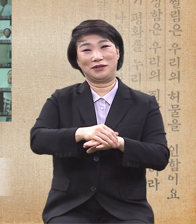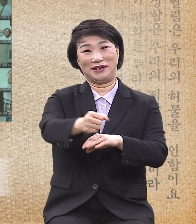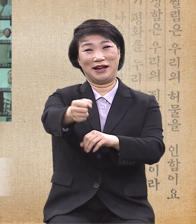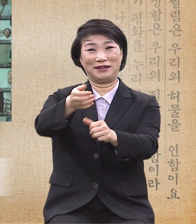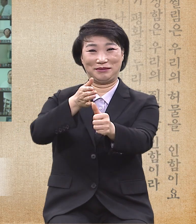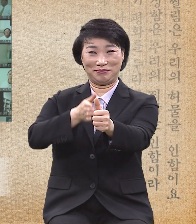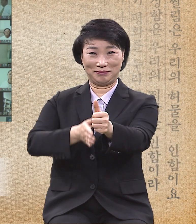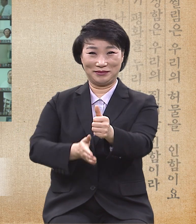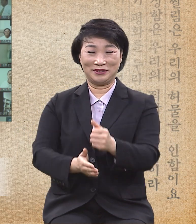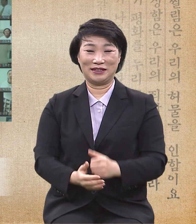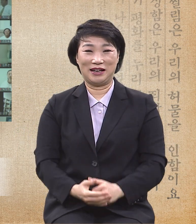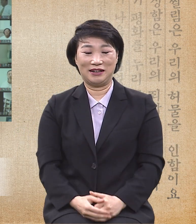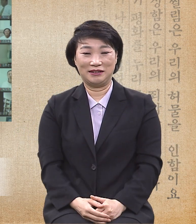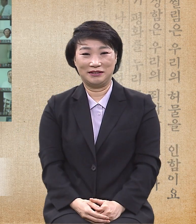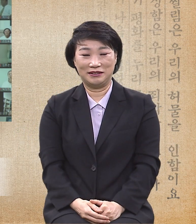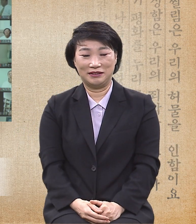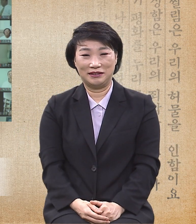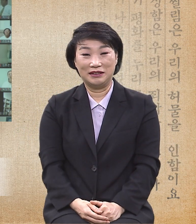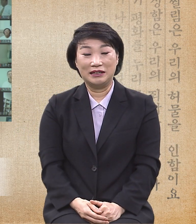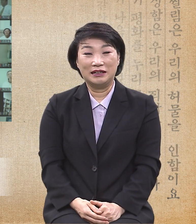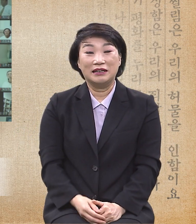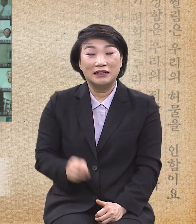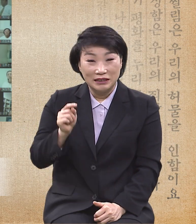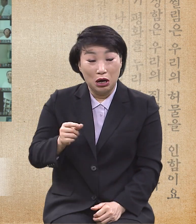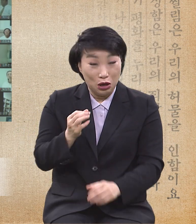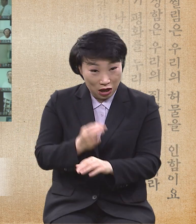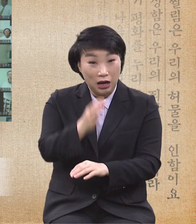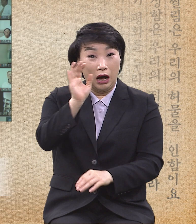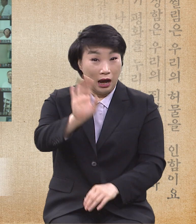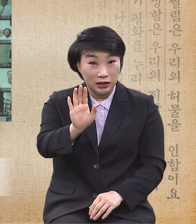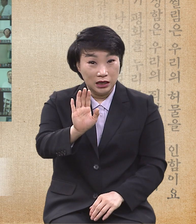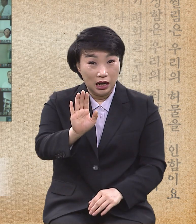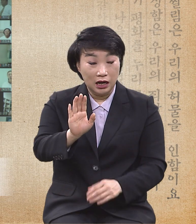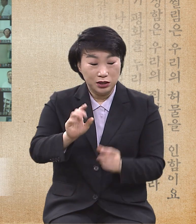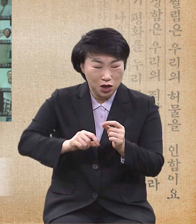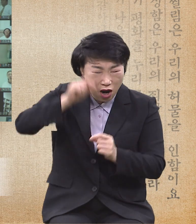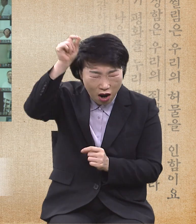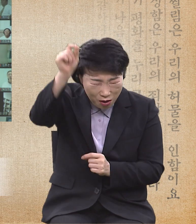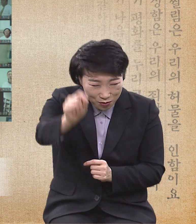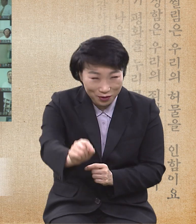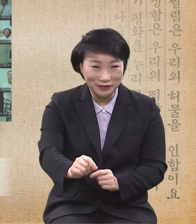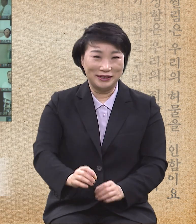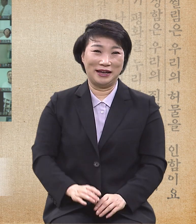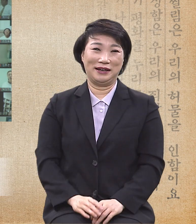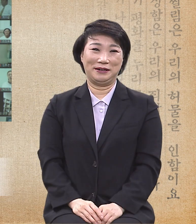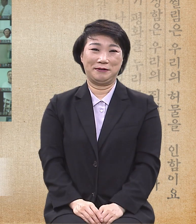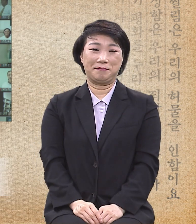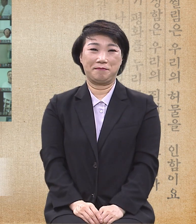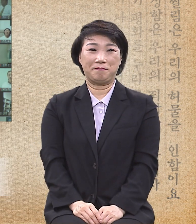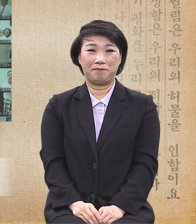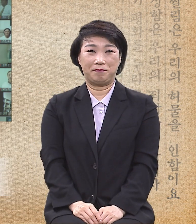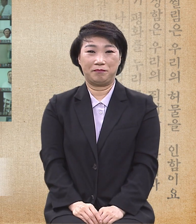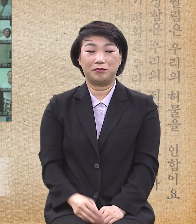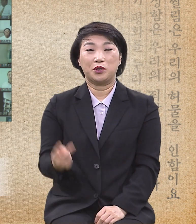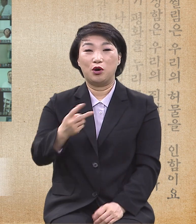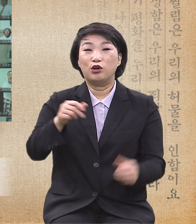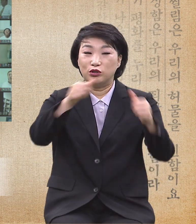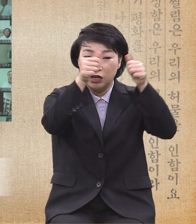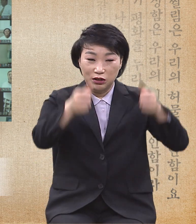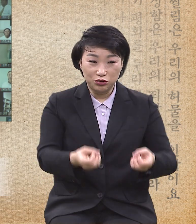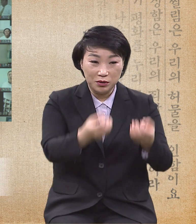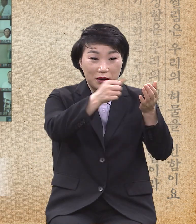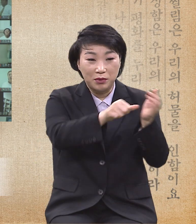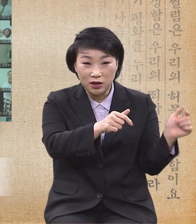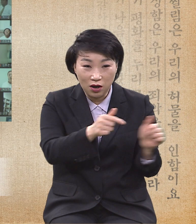결정하라 이 말입니다. 이것은 간단한 문제가 아니라 영원한 문제라 이 말입니다. 또한 우상의